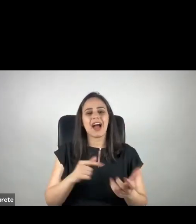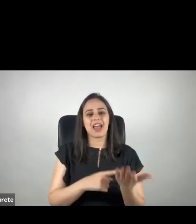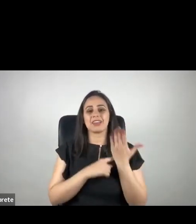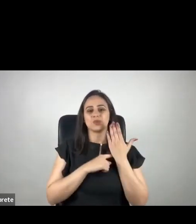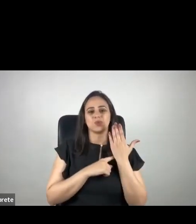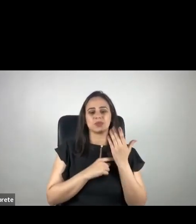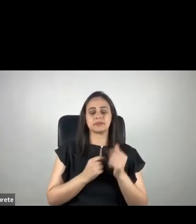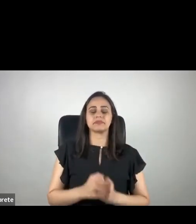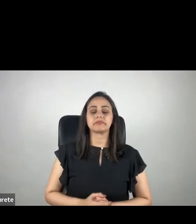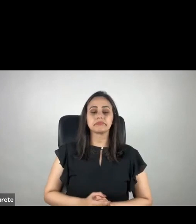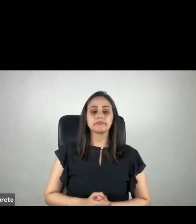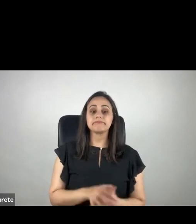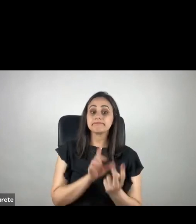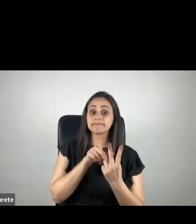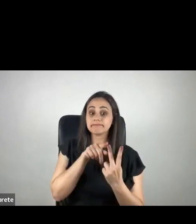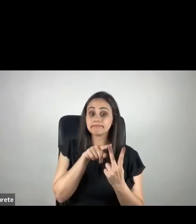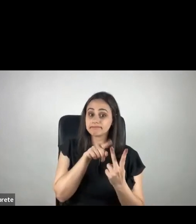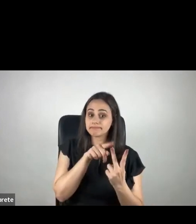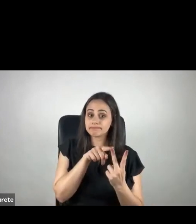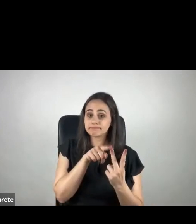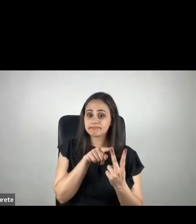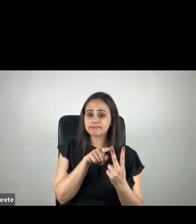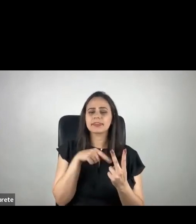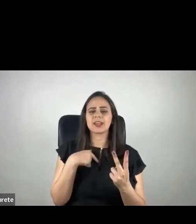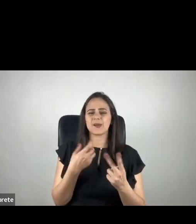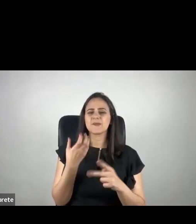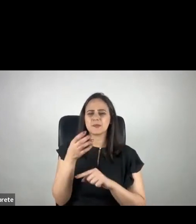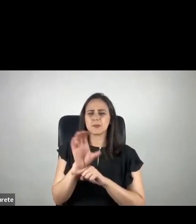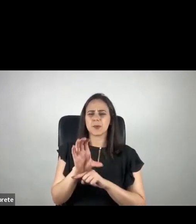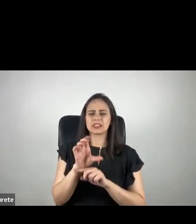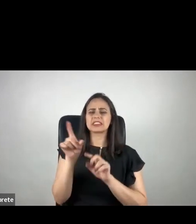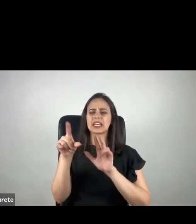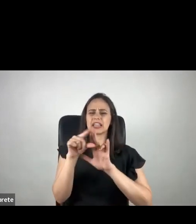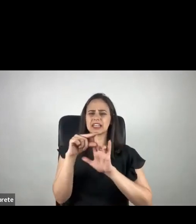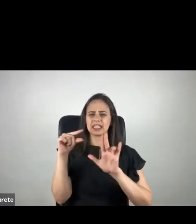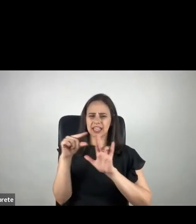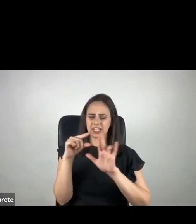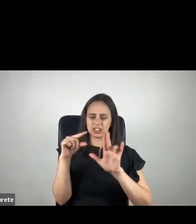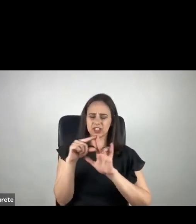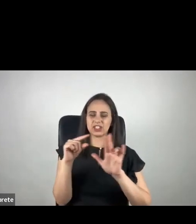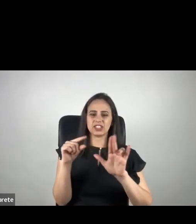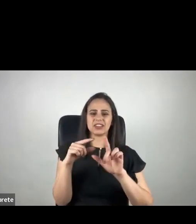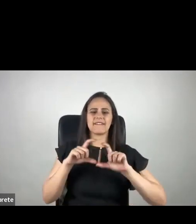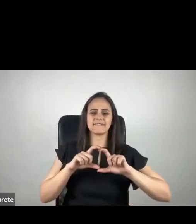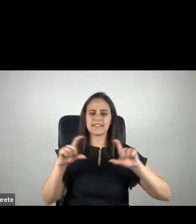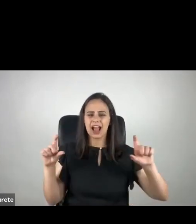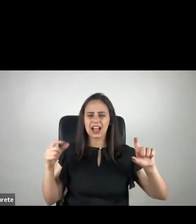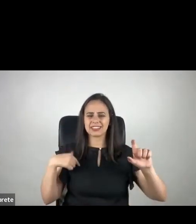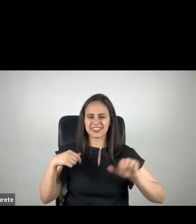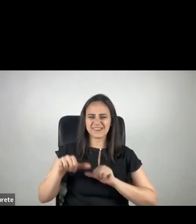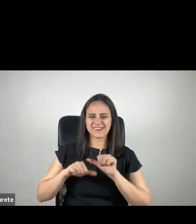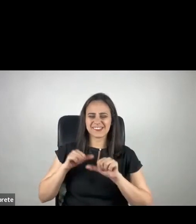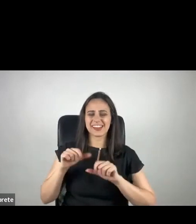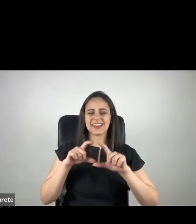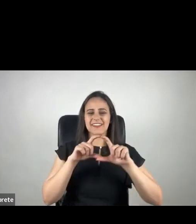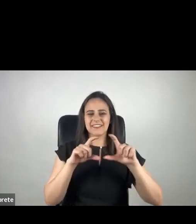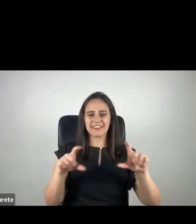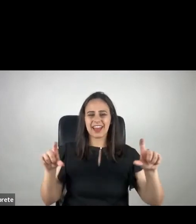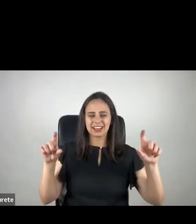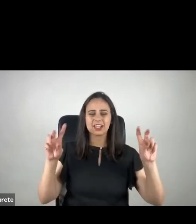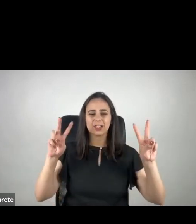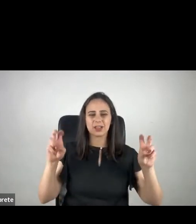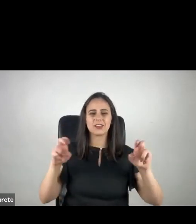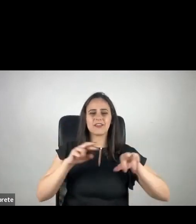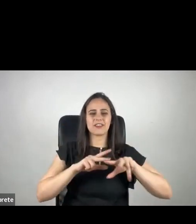que eu até fiz uma postagem até no próprio LinkedIn, mudando uma frase, tem uma frase de diversidade e inclusão que